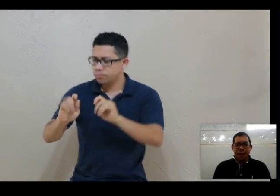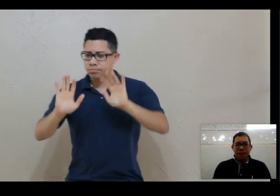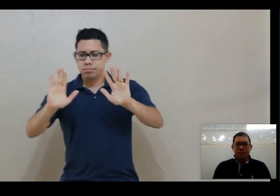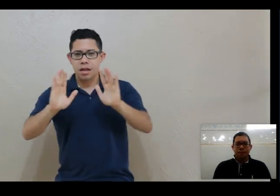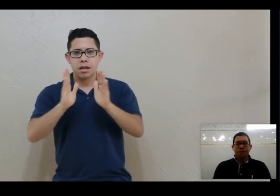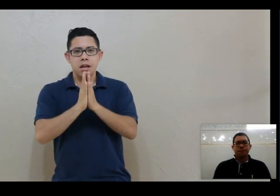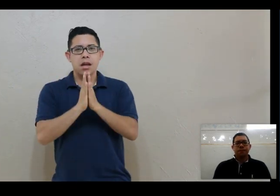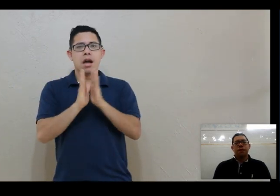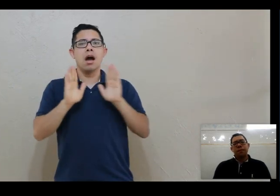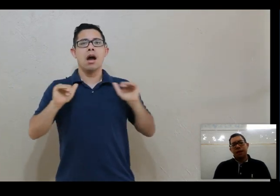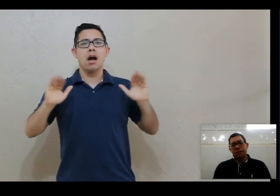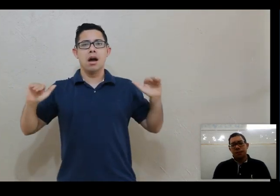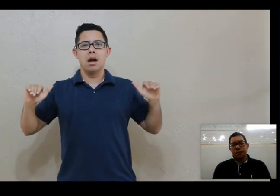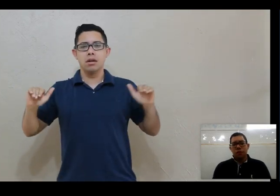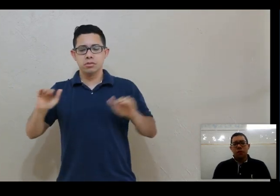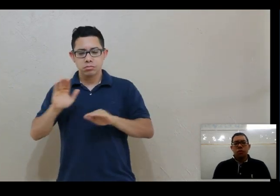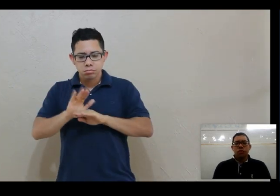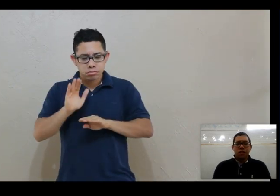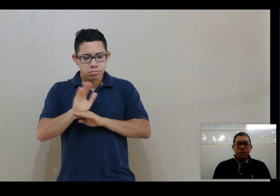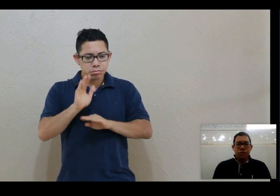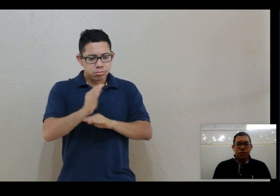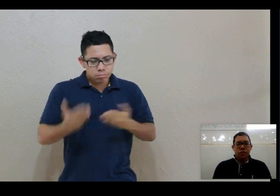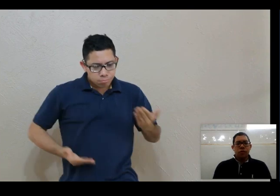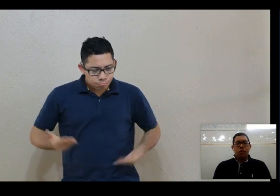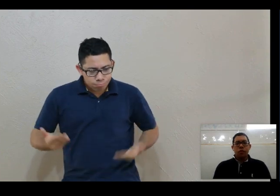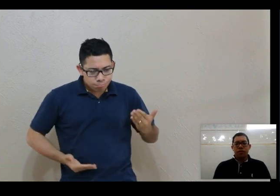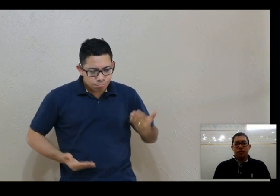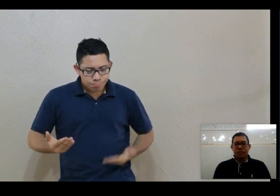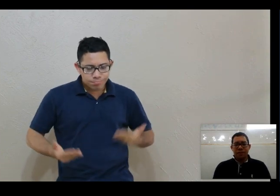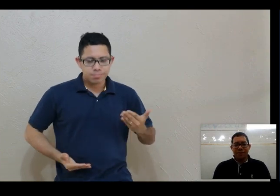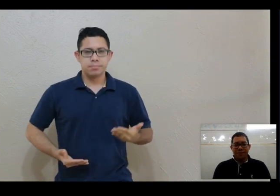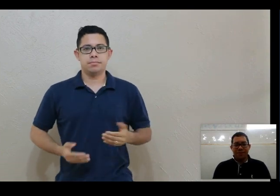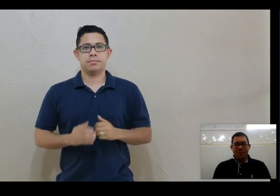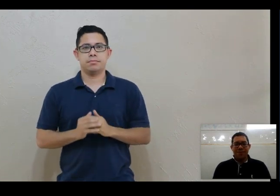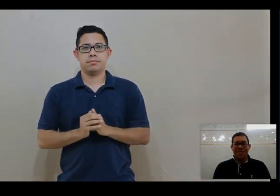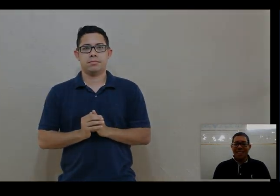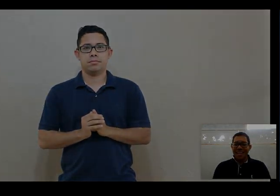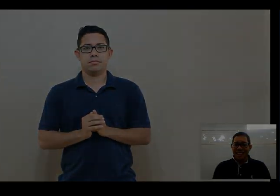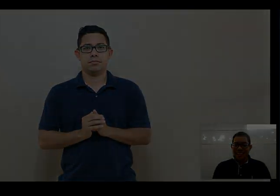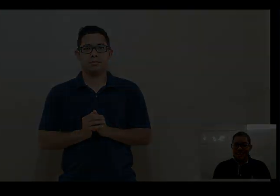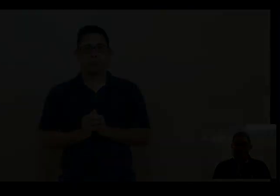as feras, mas os anjos o serviam, ok?